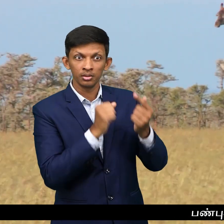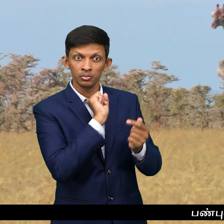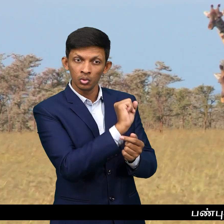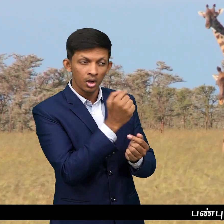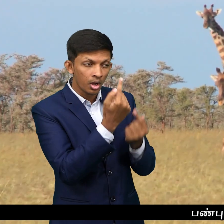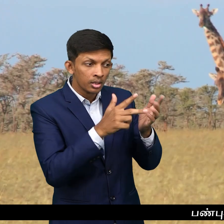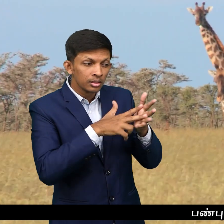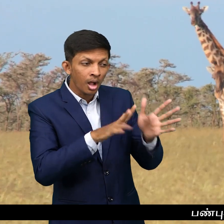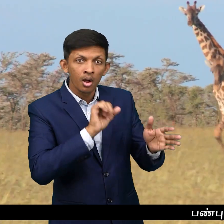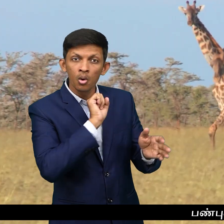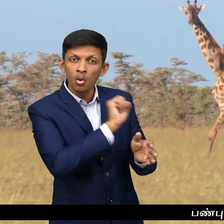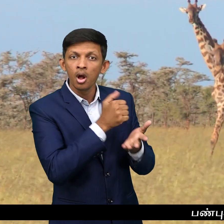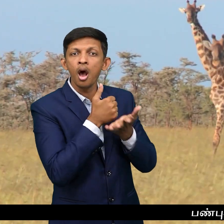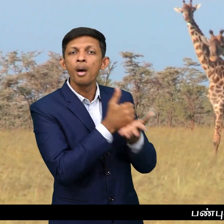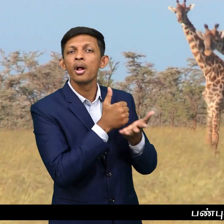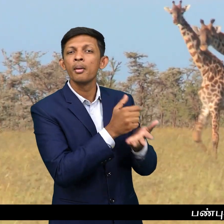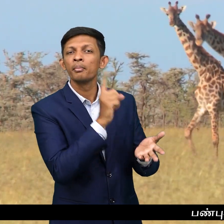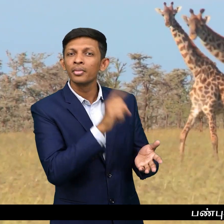அல்லது பண்புகள் ஆகும்.